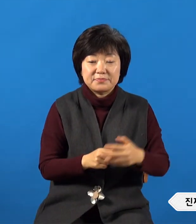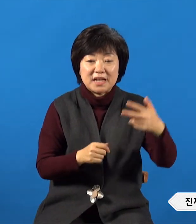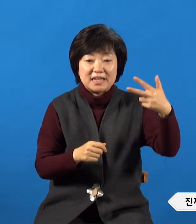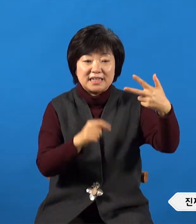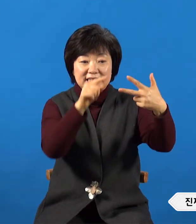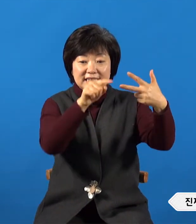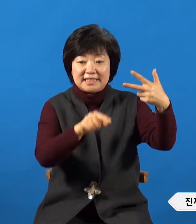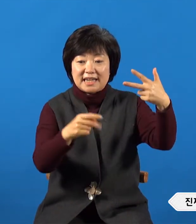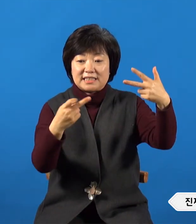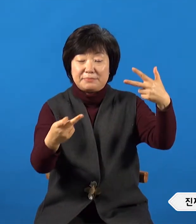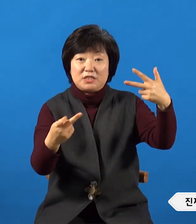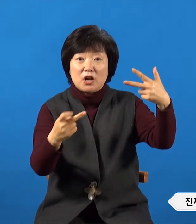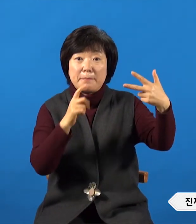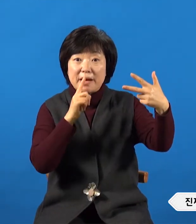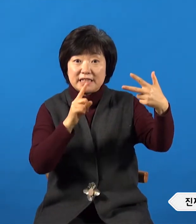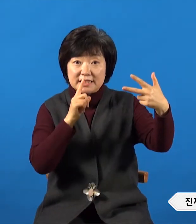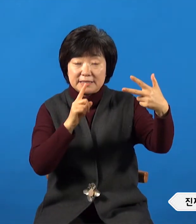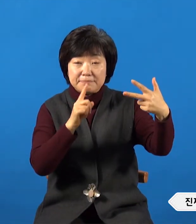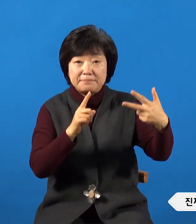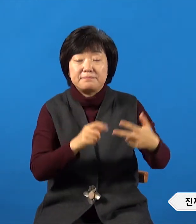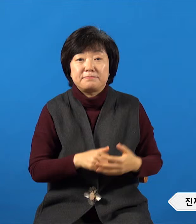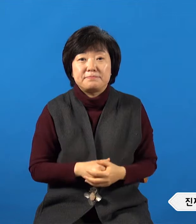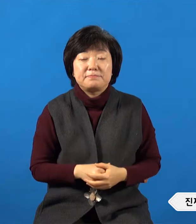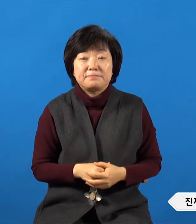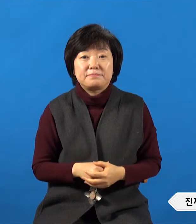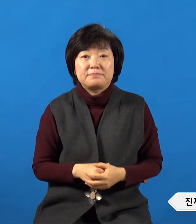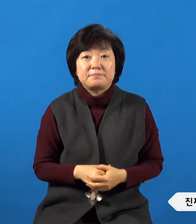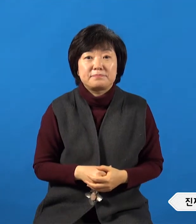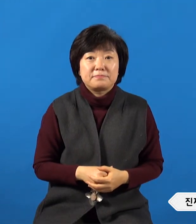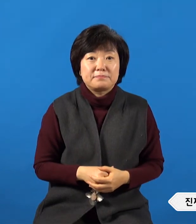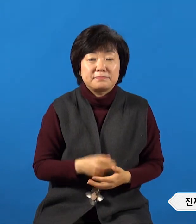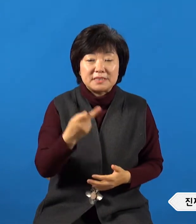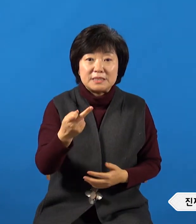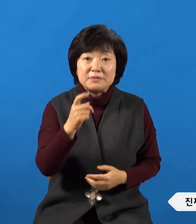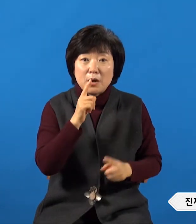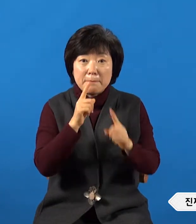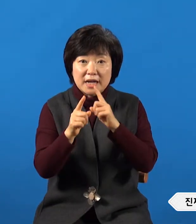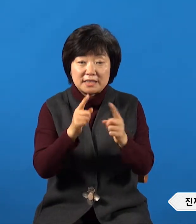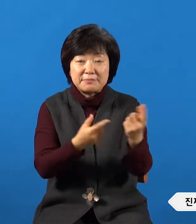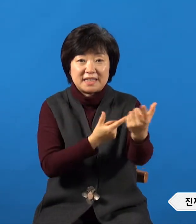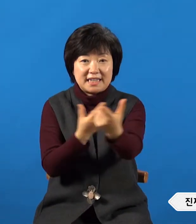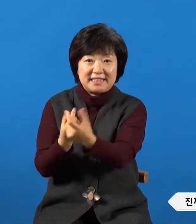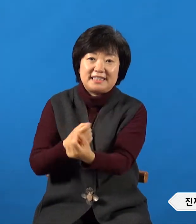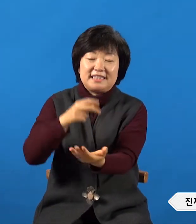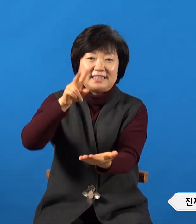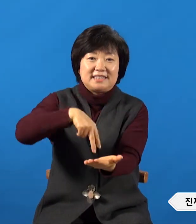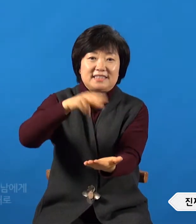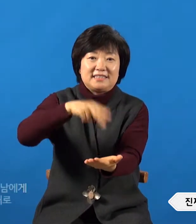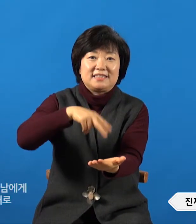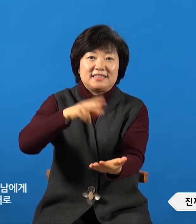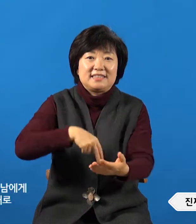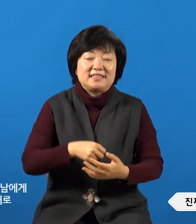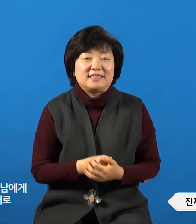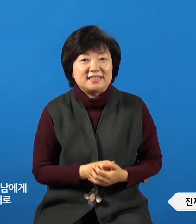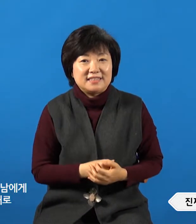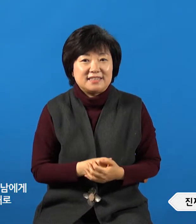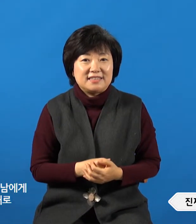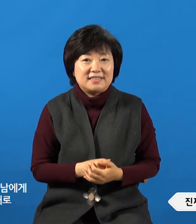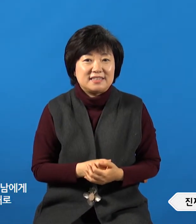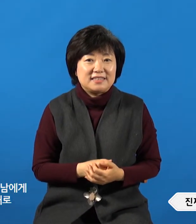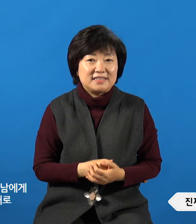뒤에 12절의 말씀이 등장합니다. 자, 12절의 말씀을 함께 읽도록